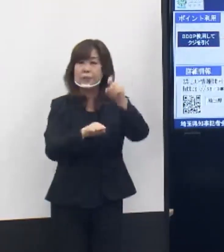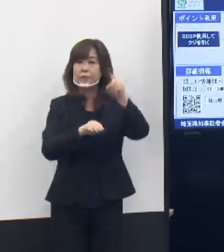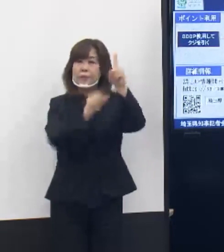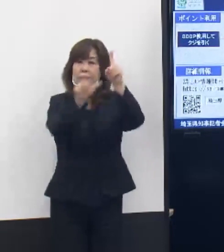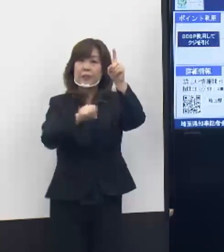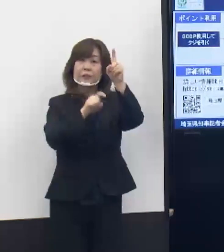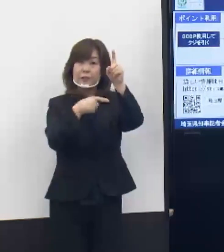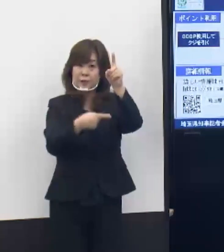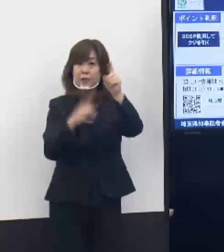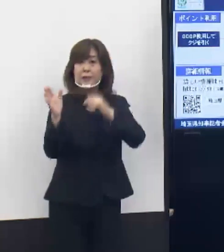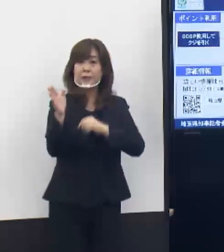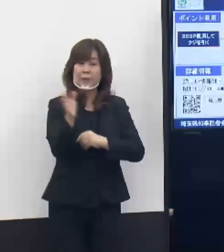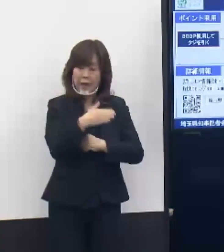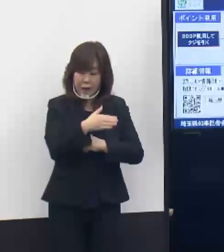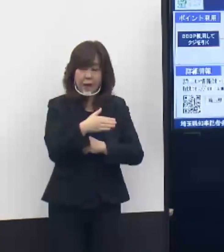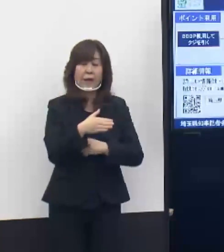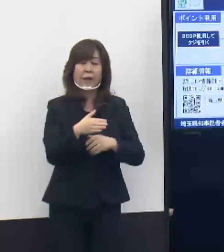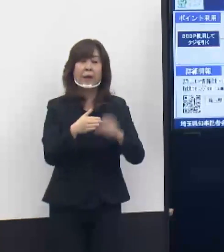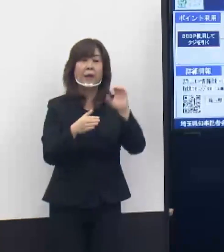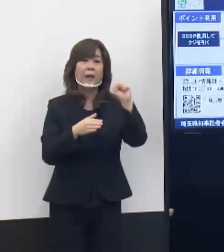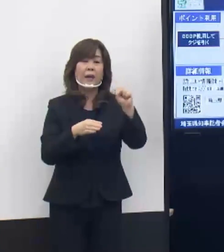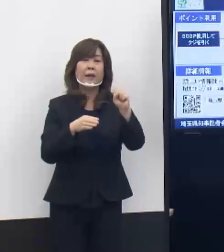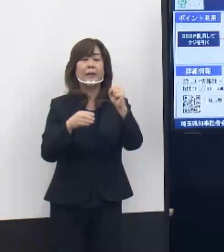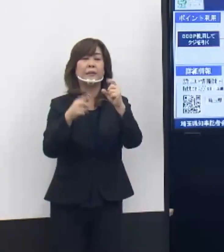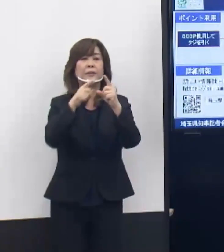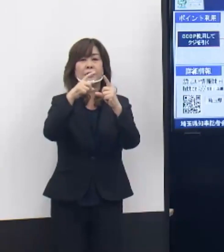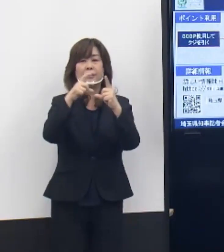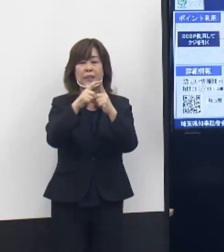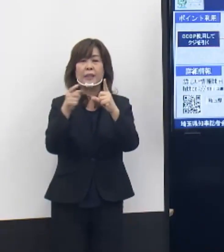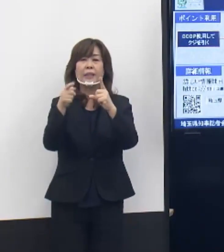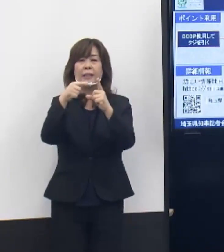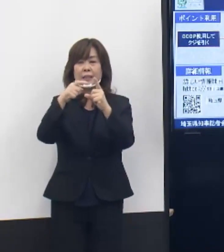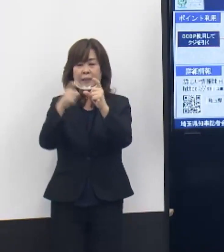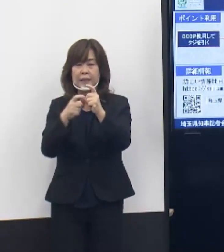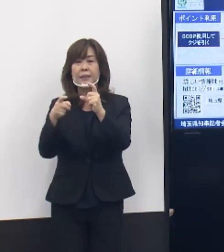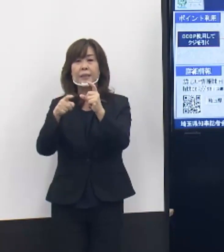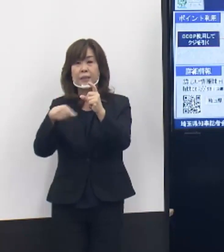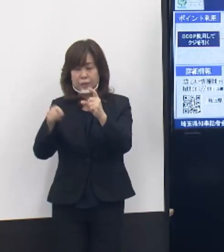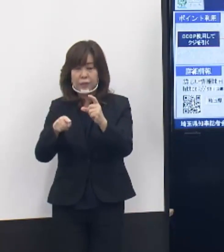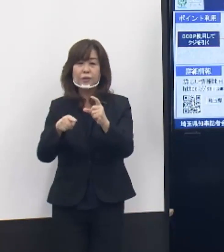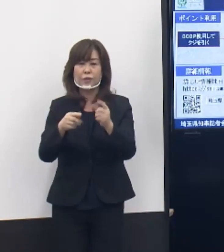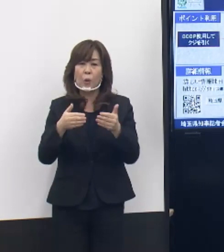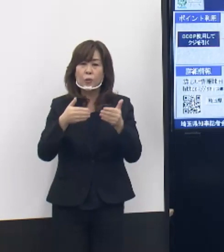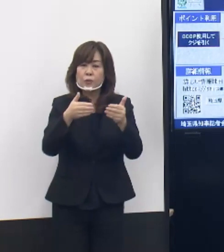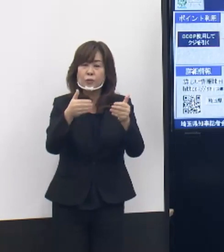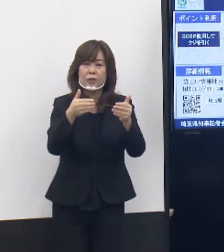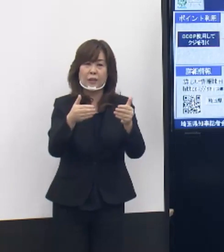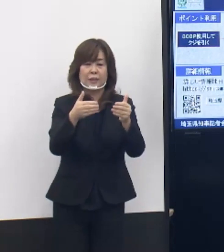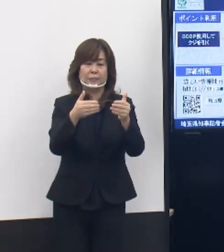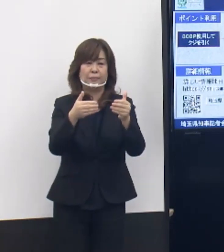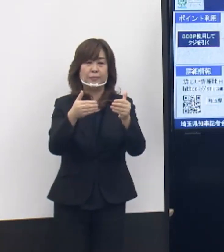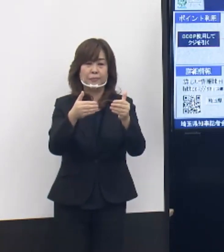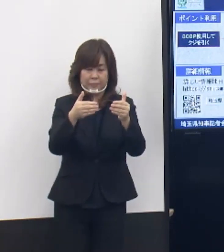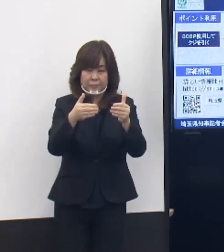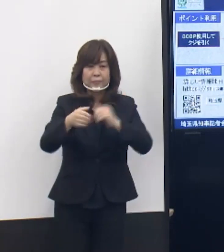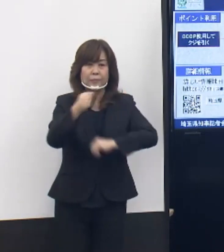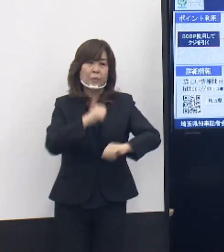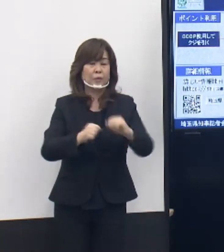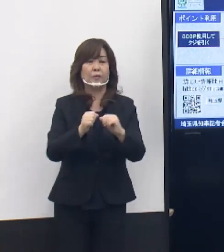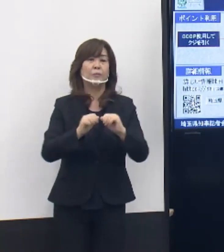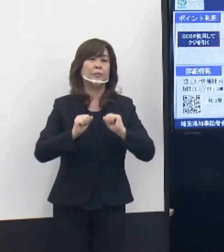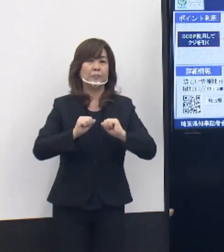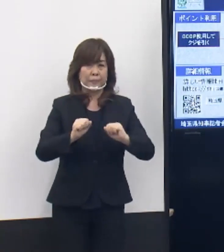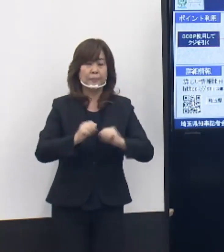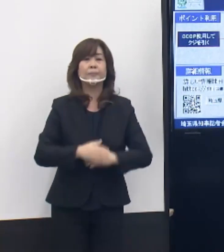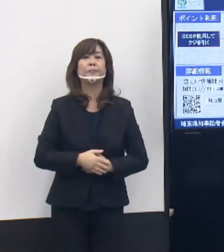めて SDGs 推進月間となります。これらの二次元コードを読み込むことでアプリ